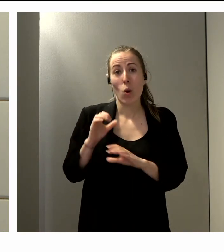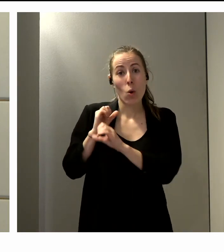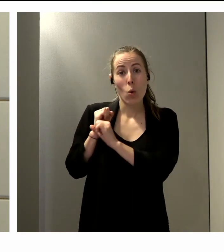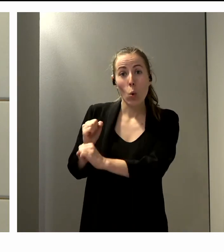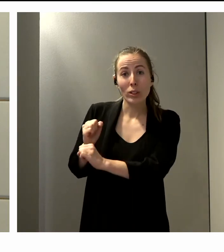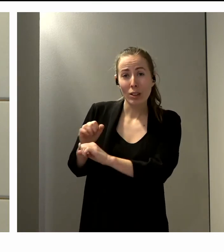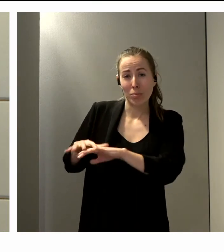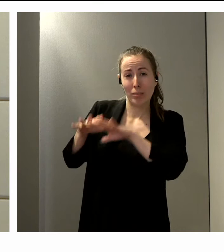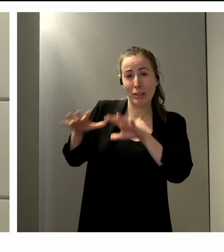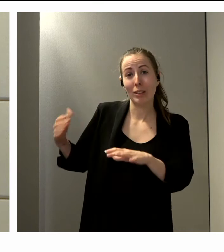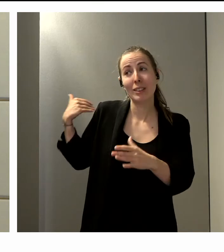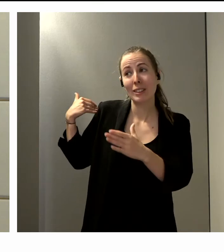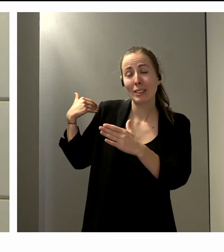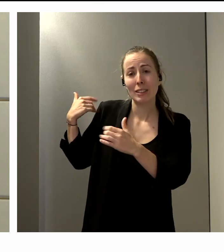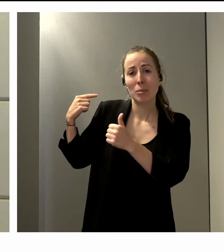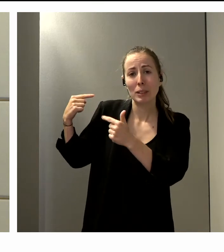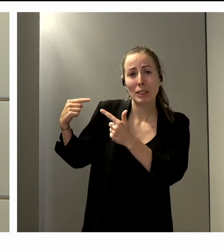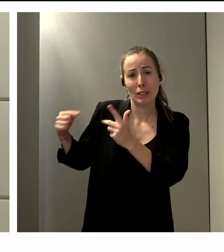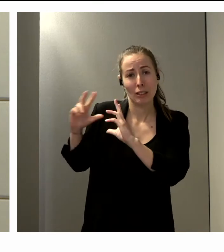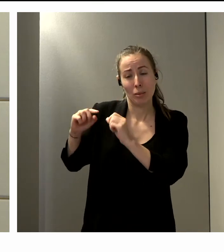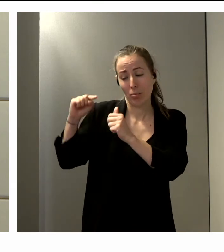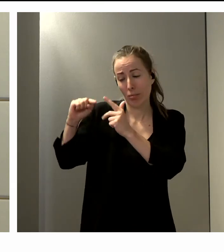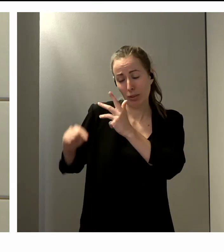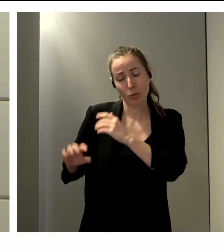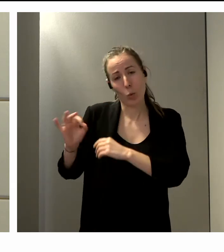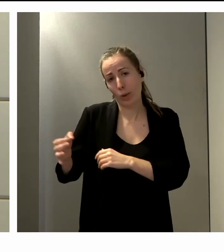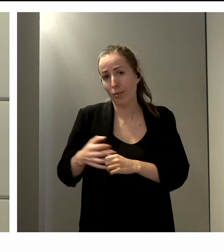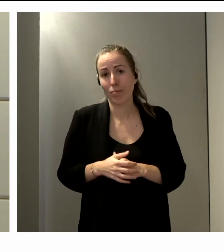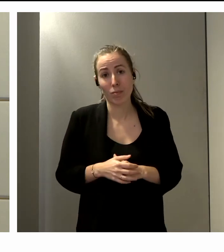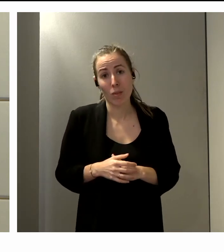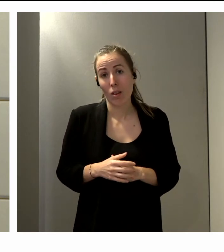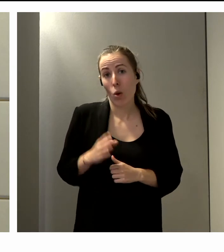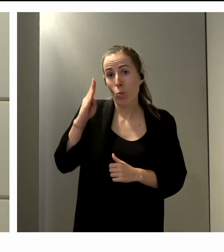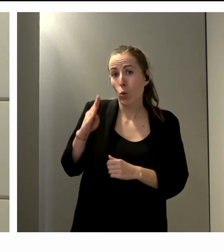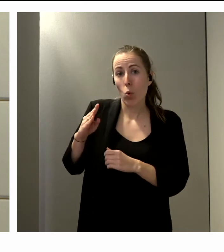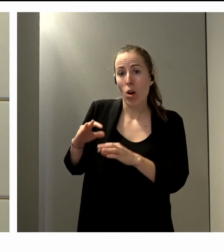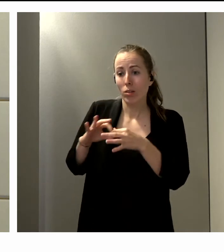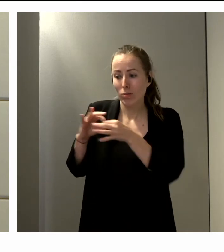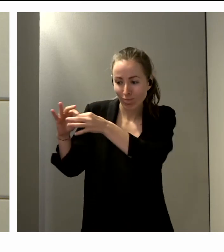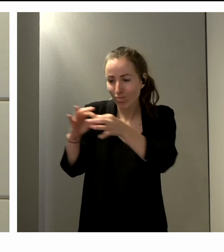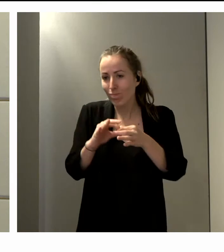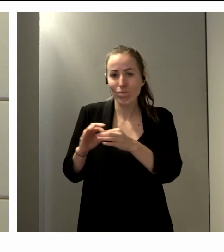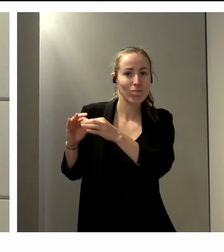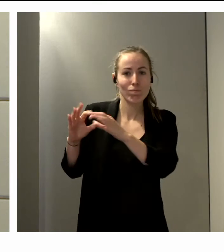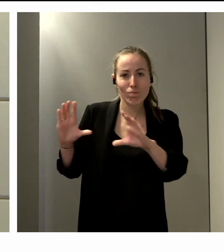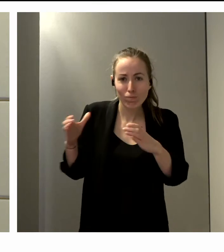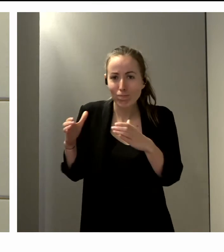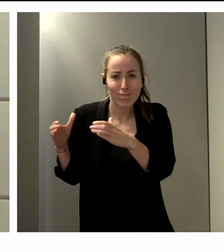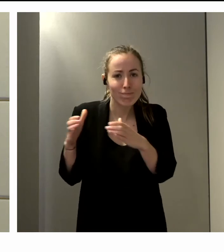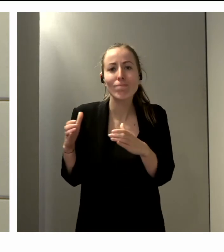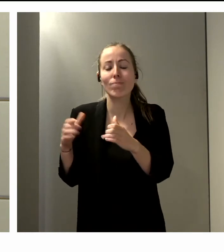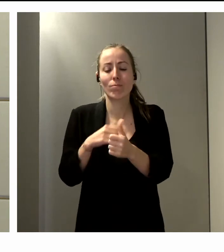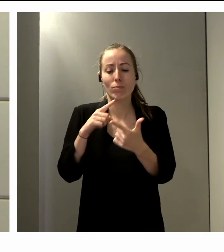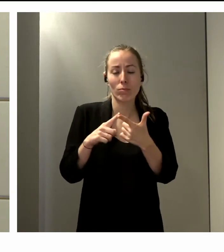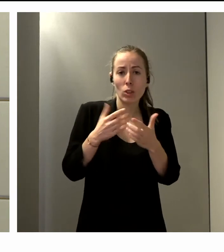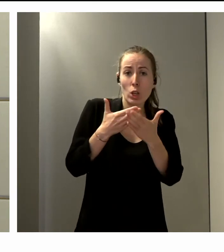ont été évoquées, Super. que ce soit le besoin de solidarité, que ce soit la charge mentale qui